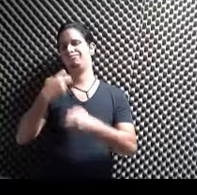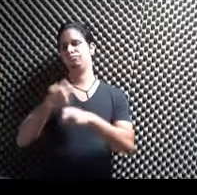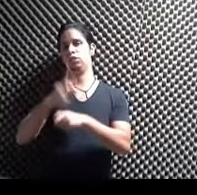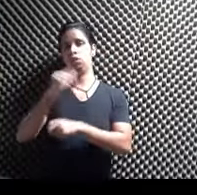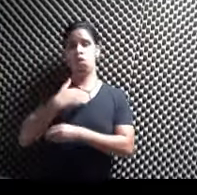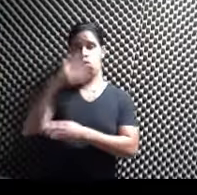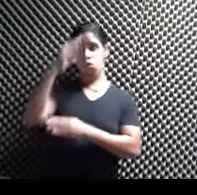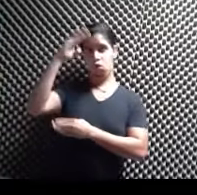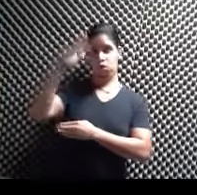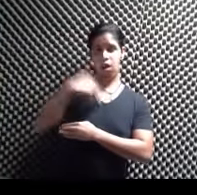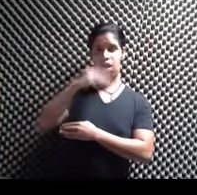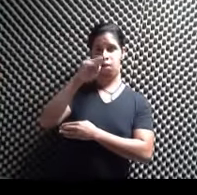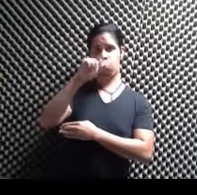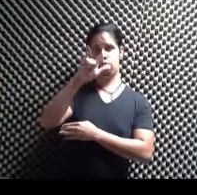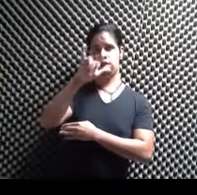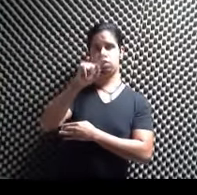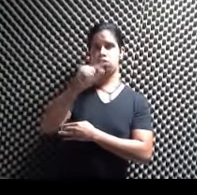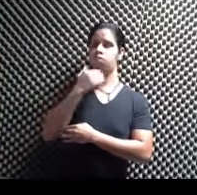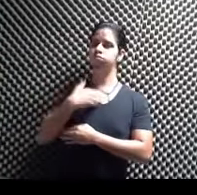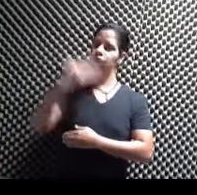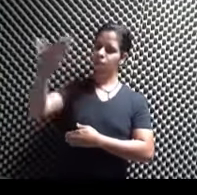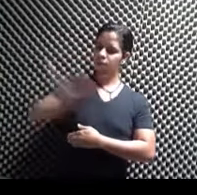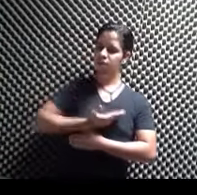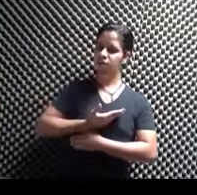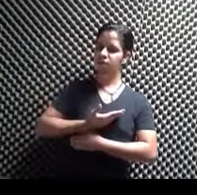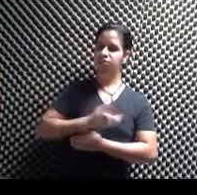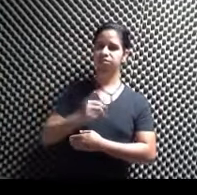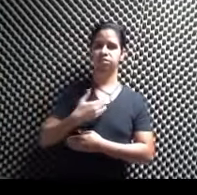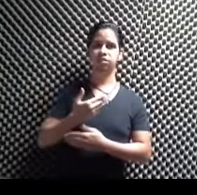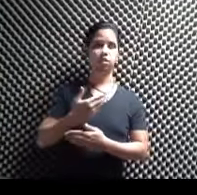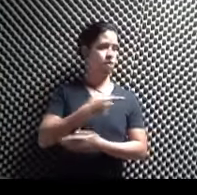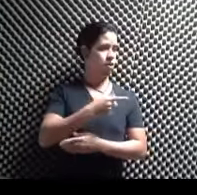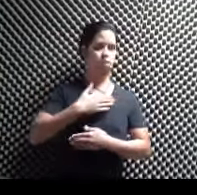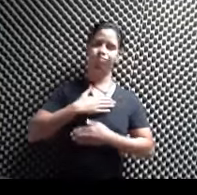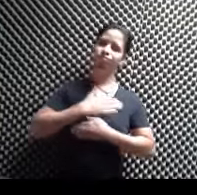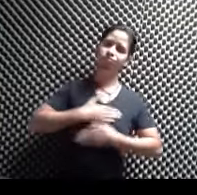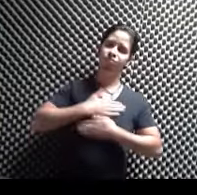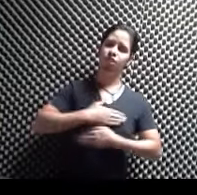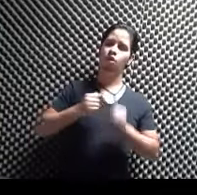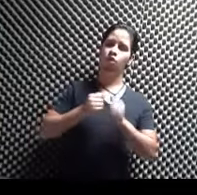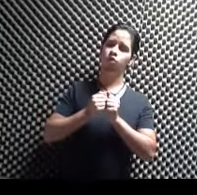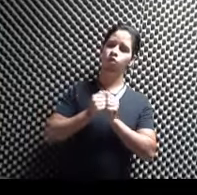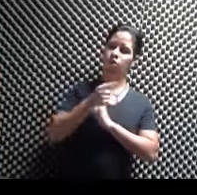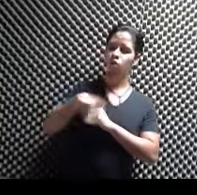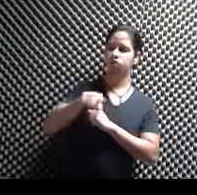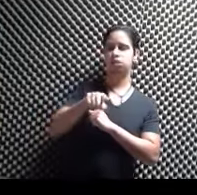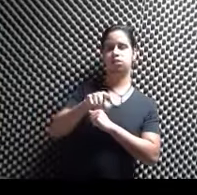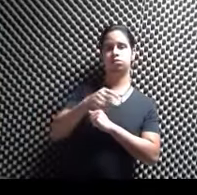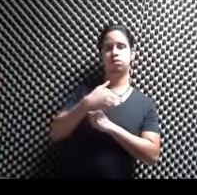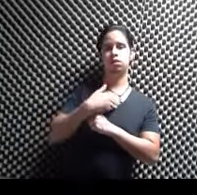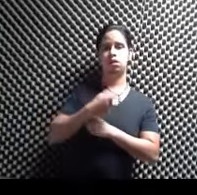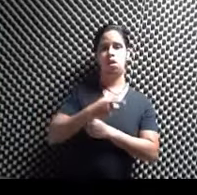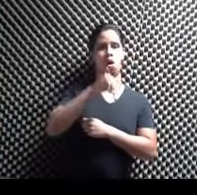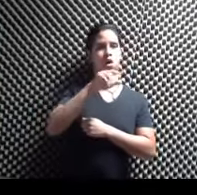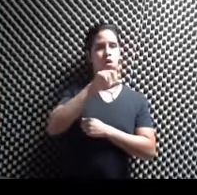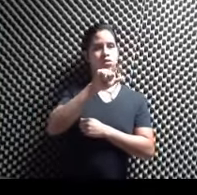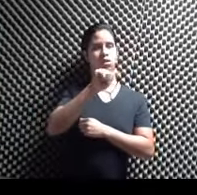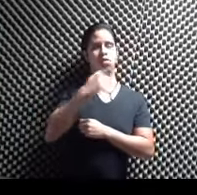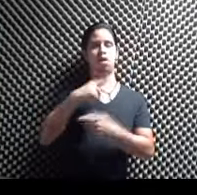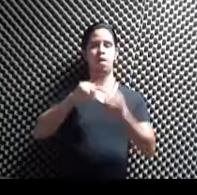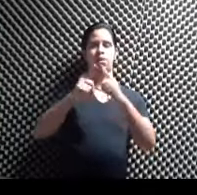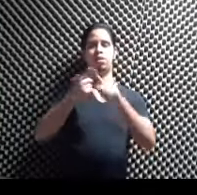Hola, Modesto. Hola, Modesto. Sí, por fin. Por fin. Muy contento de estar aquí compartiendo con ustedes. José, lo amigo de la vida